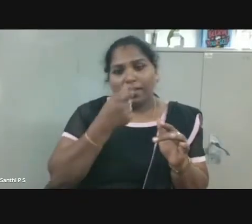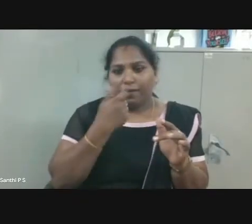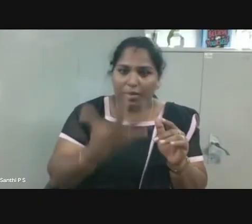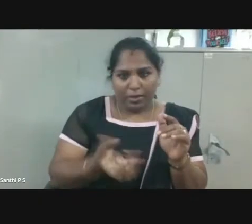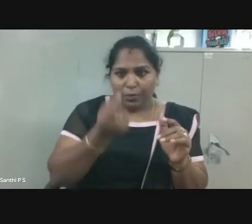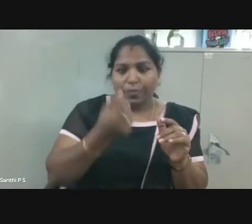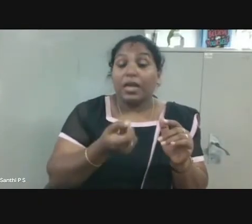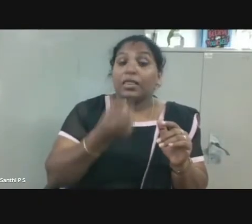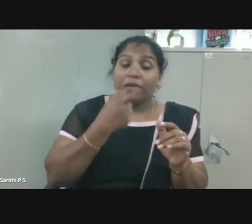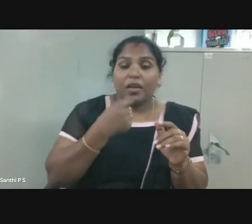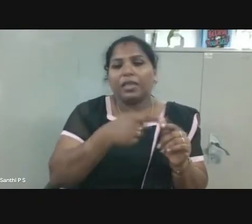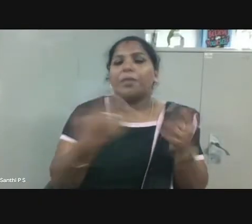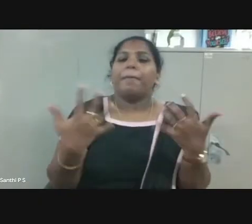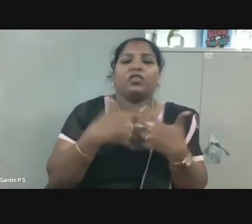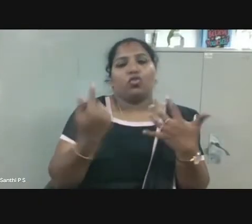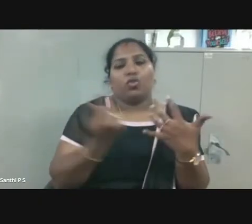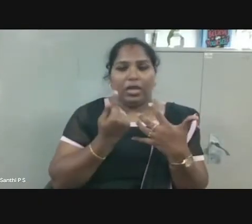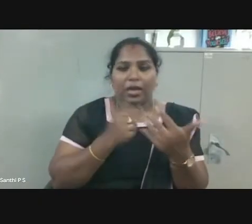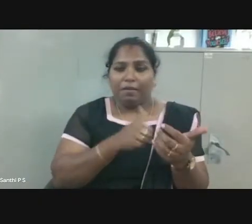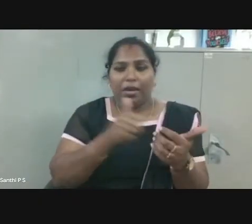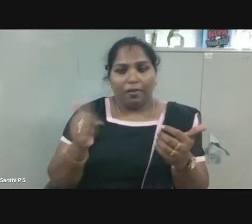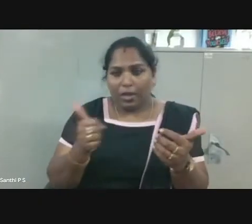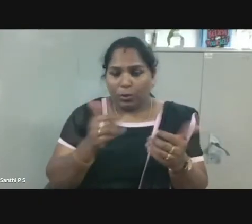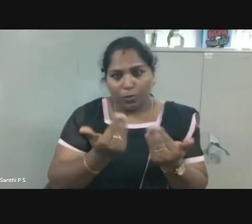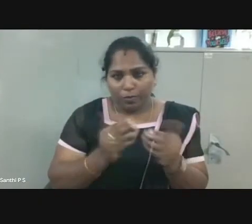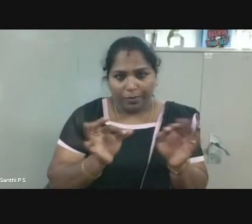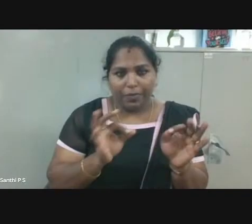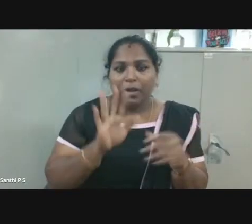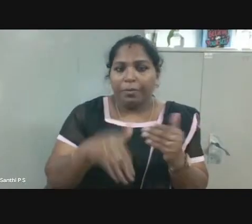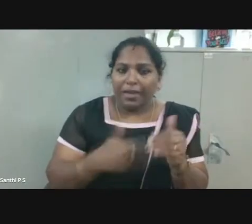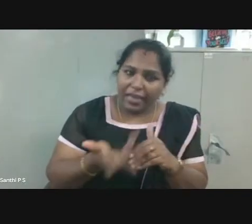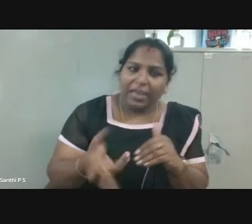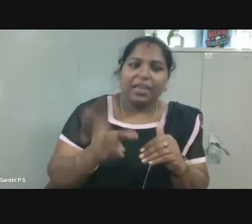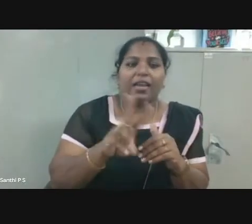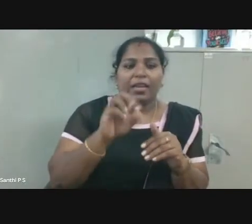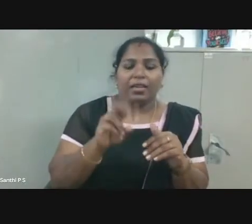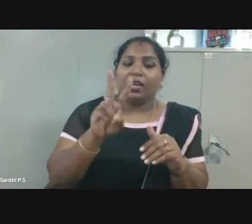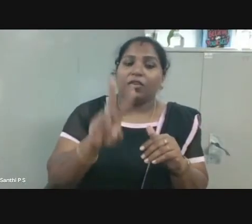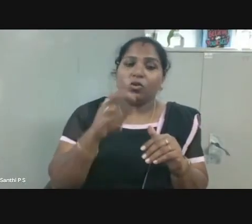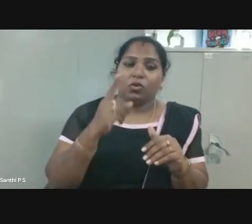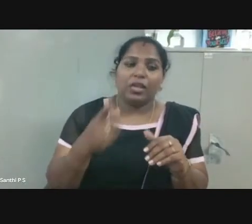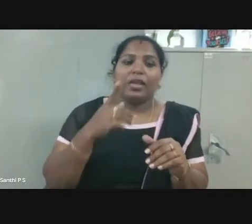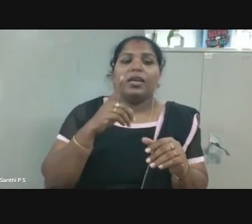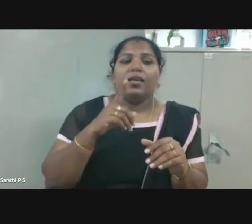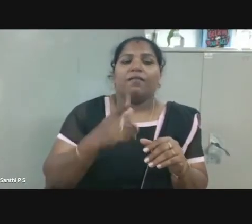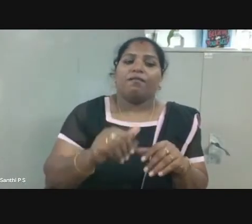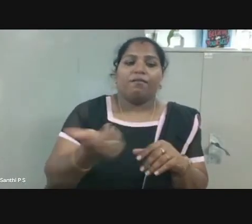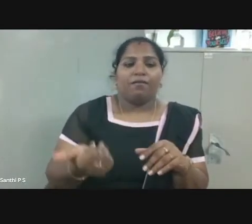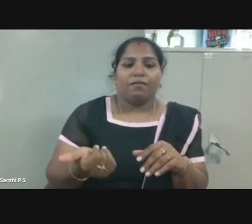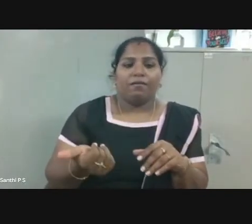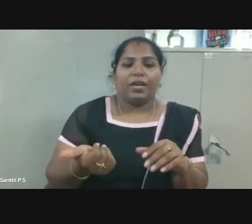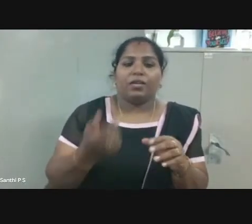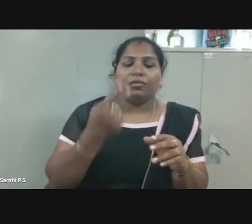മാത്രമേ പറ്റുള്ളൂ. 2020 ആയപ്പോൾ വീണ്ടും വിഡ്ലറസിൻ എന്ന് പറഞ്ഞൊരു മരുന്ന് വന്നു. 2021 കാസ്മർസൻ